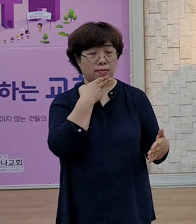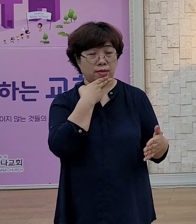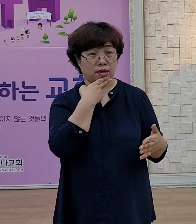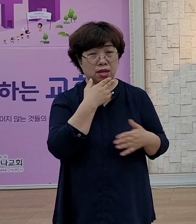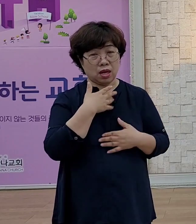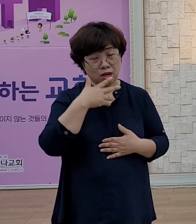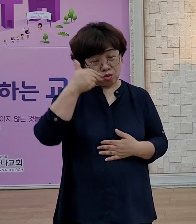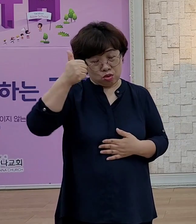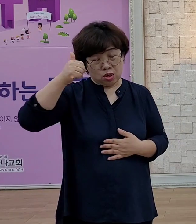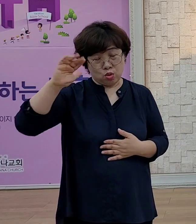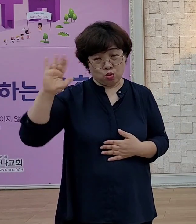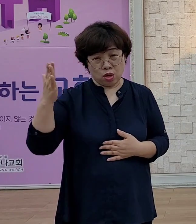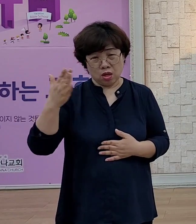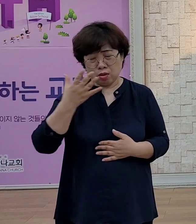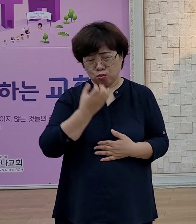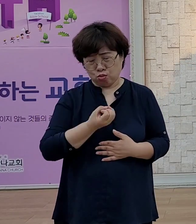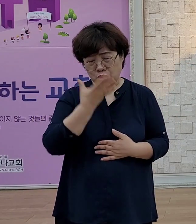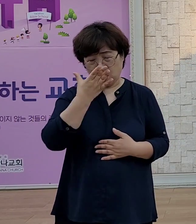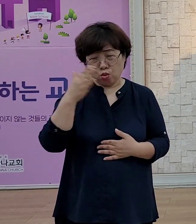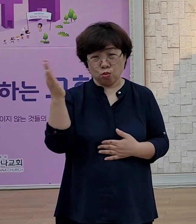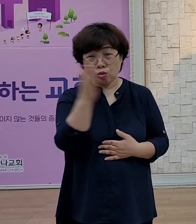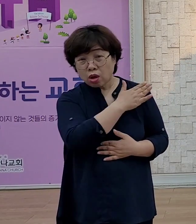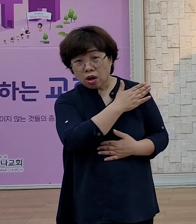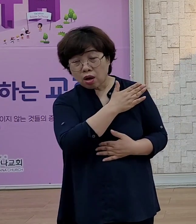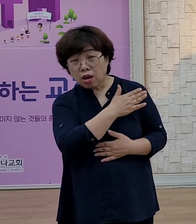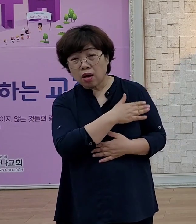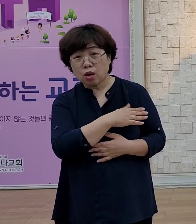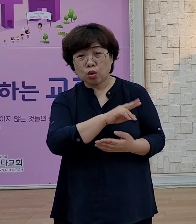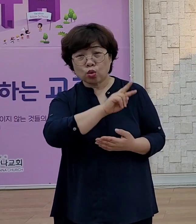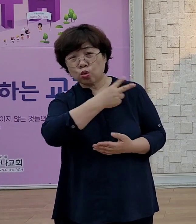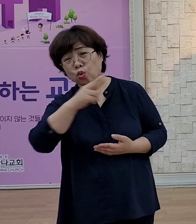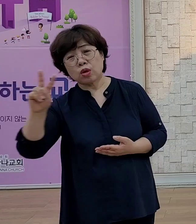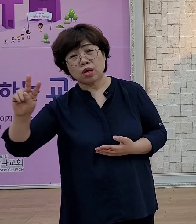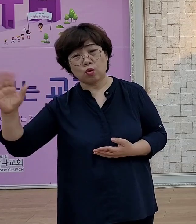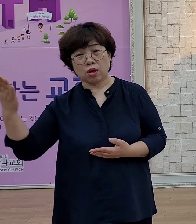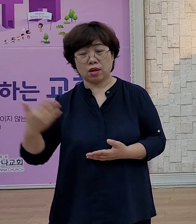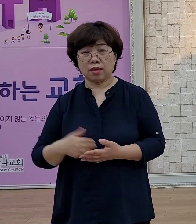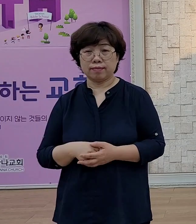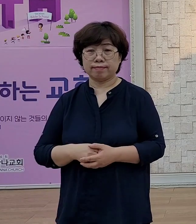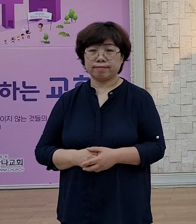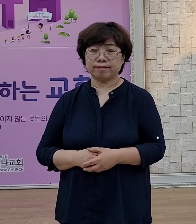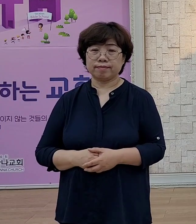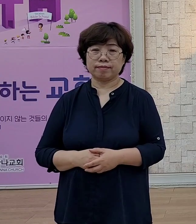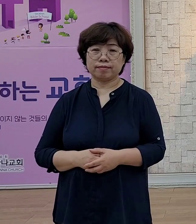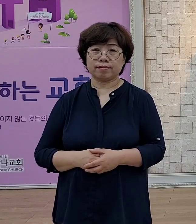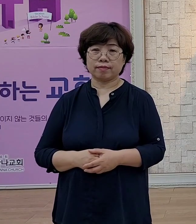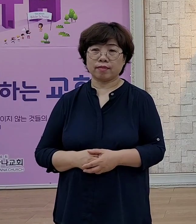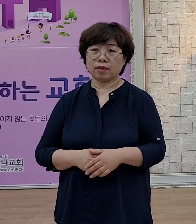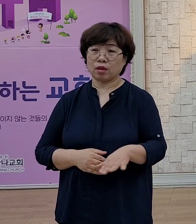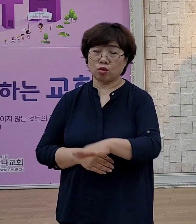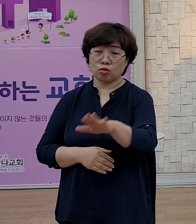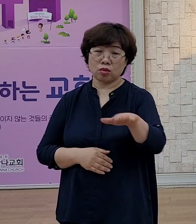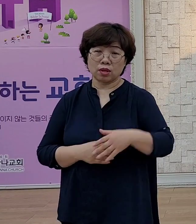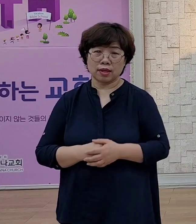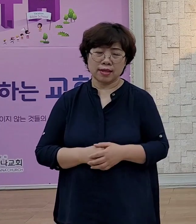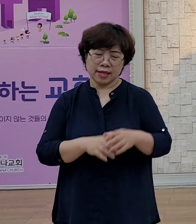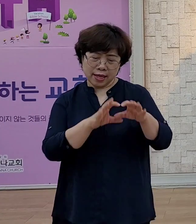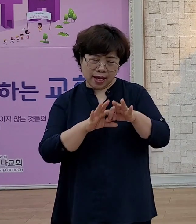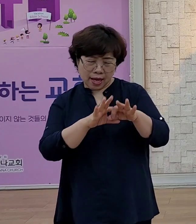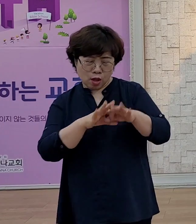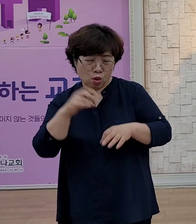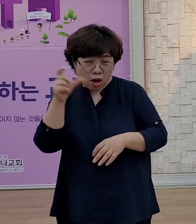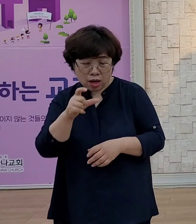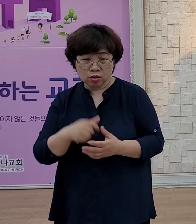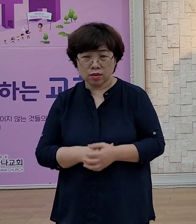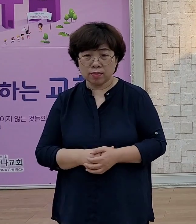내가 주인이 되어 있는 이 불행에서 여러분 이제 헤어나오셔야 돼요. 우리가 제가 누누이